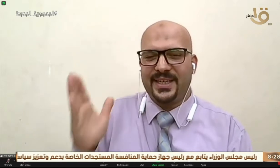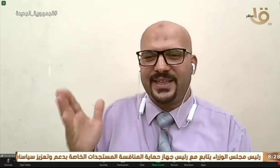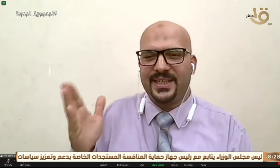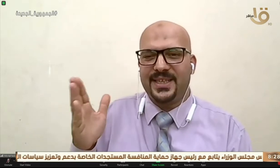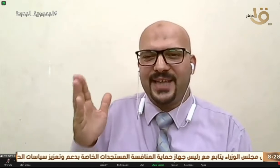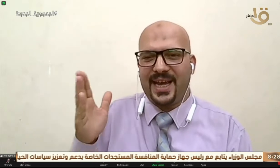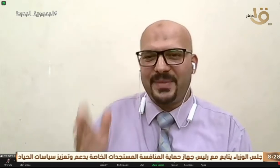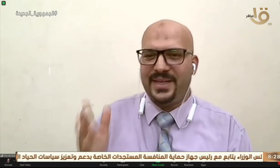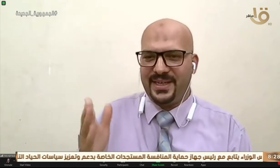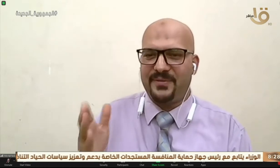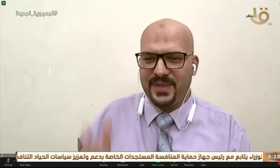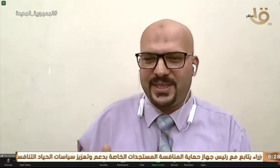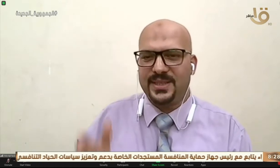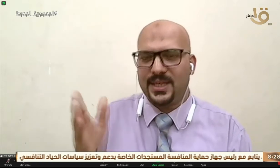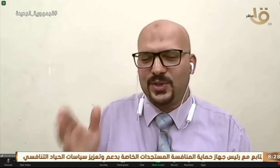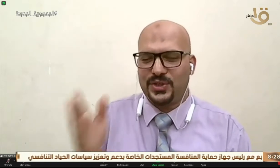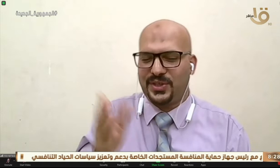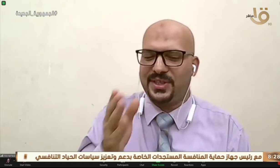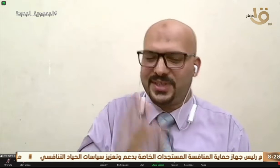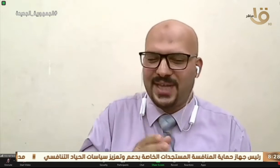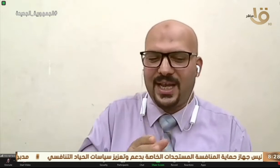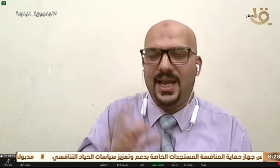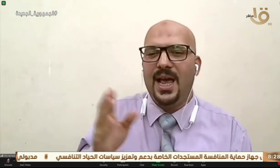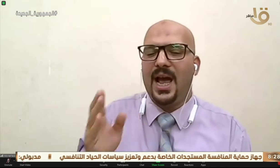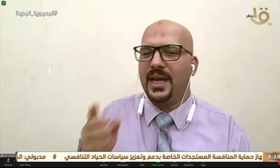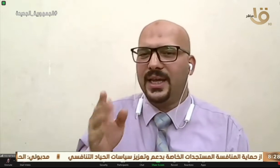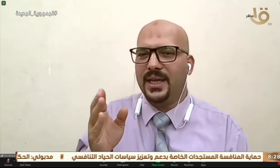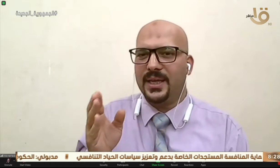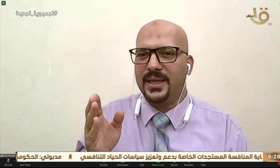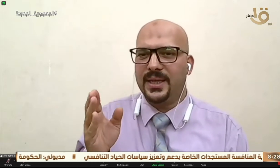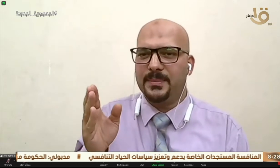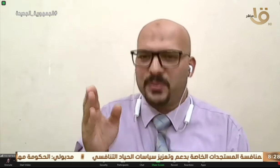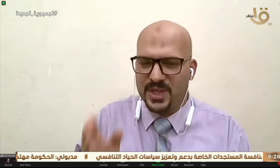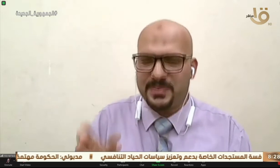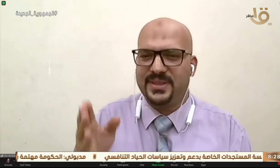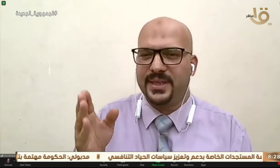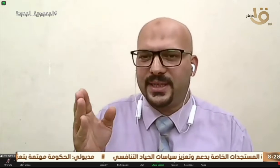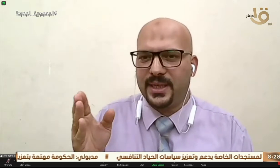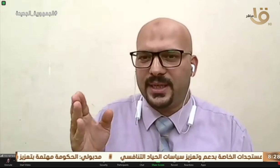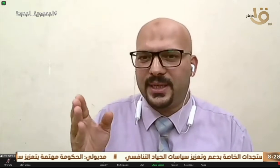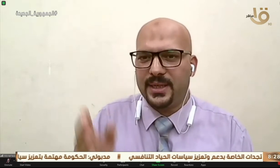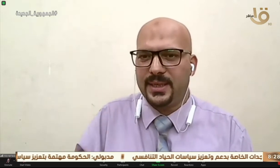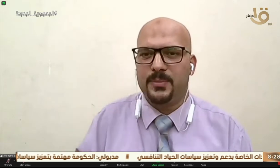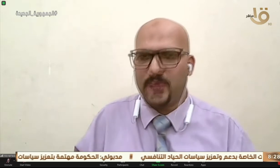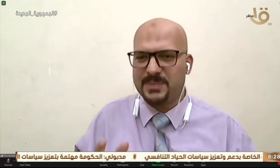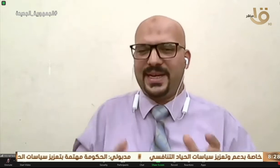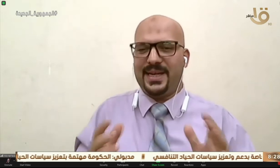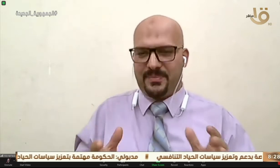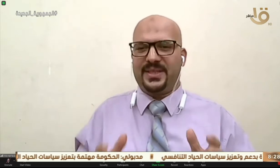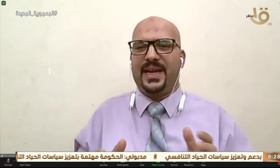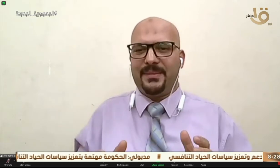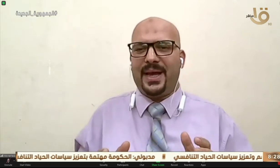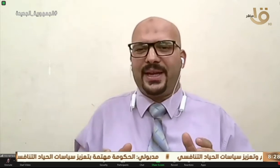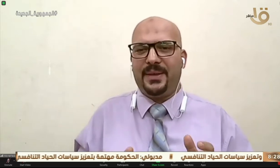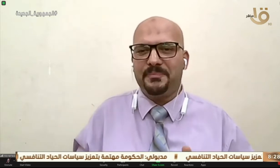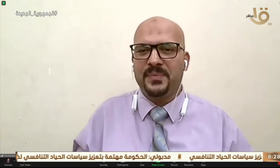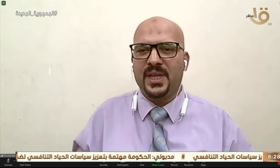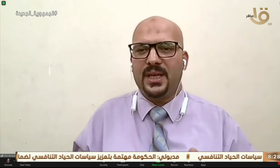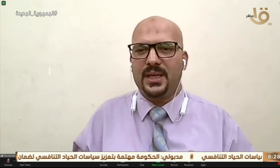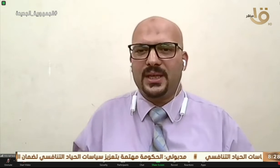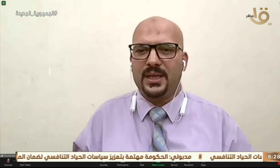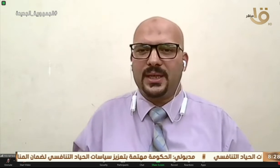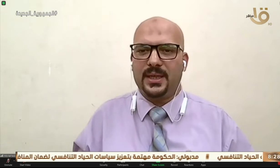يعني العام اللي احنا فيه 23/9 بمناسبة المناسبة اللي احنا بنتكلم